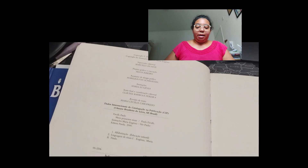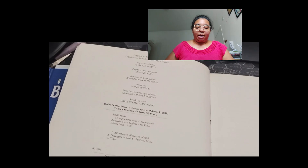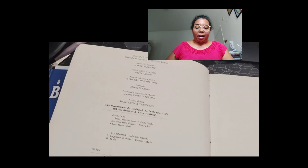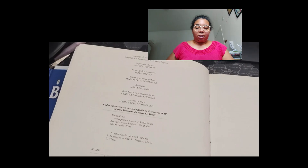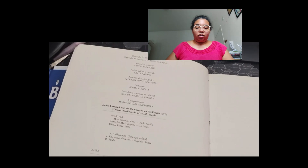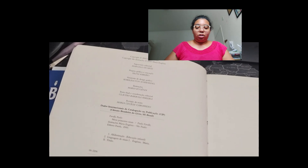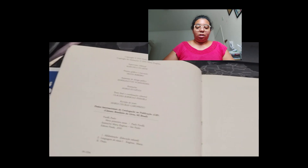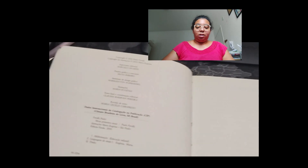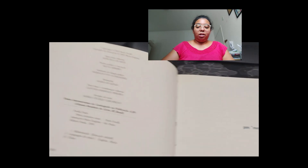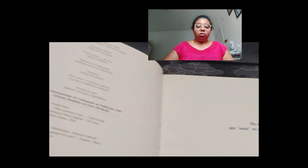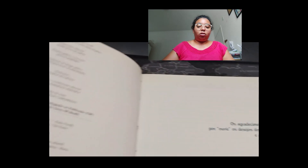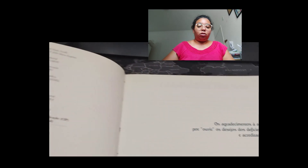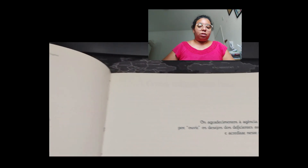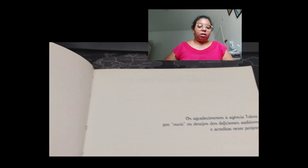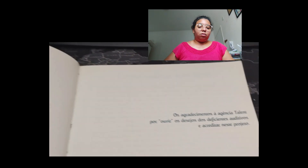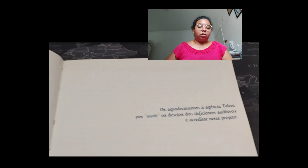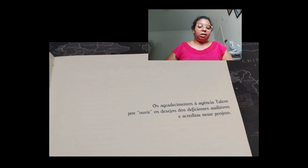a de introduzir